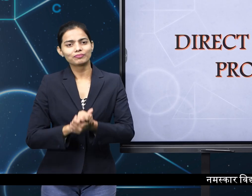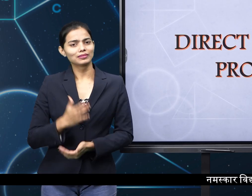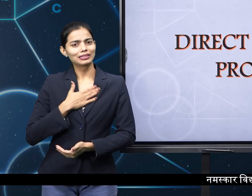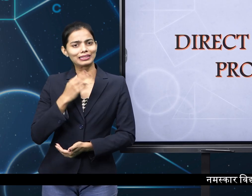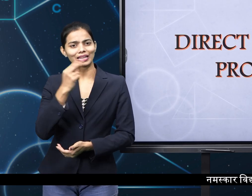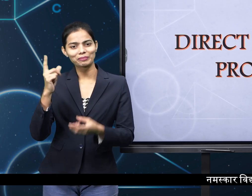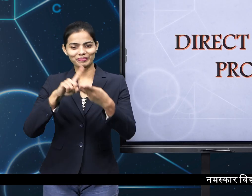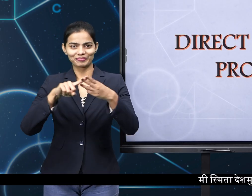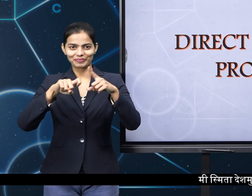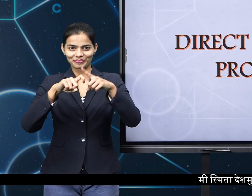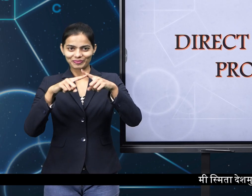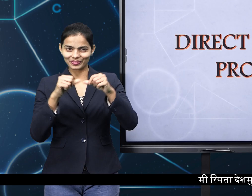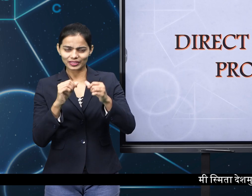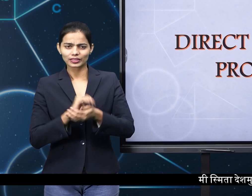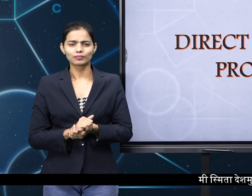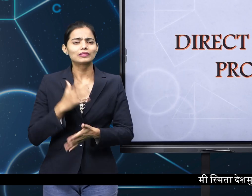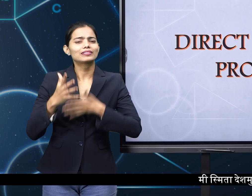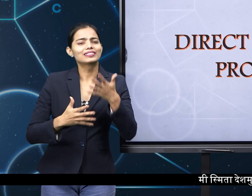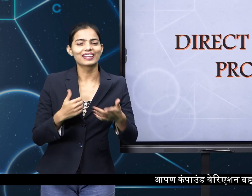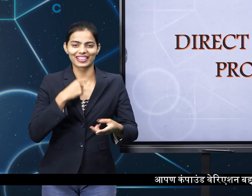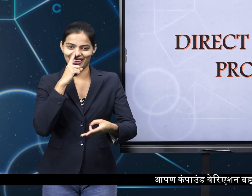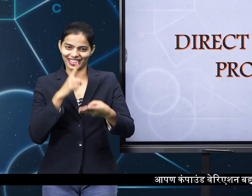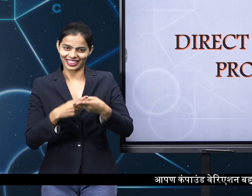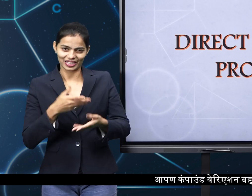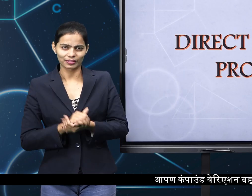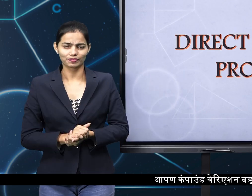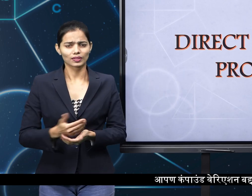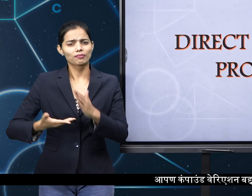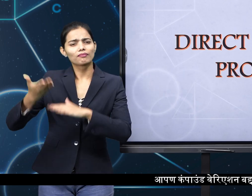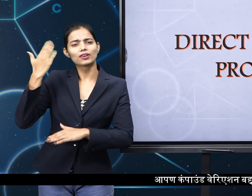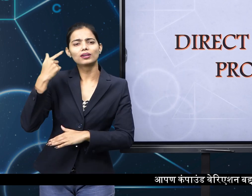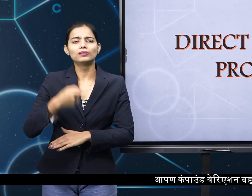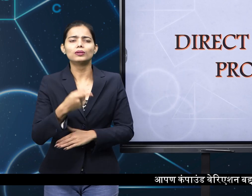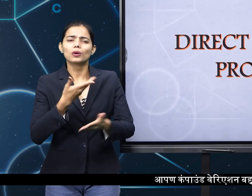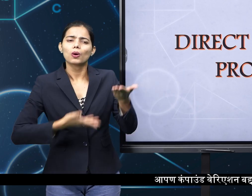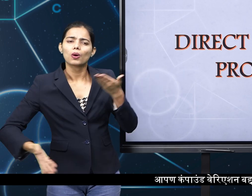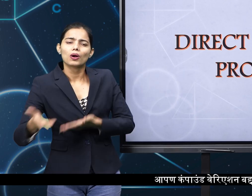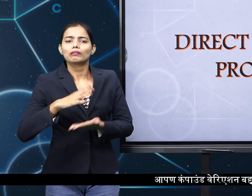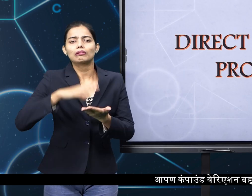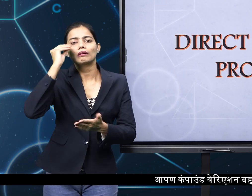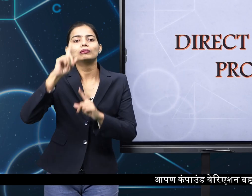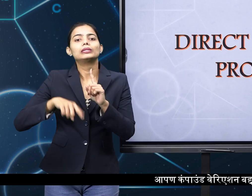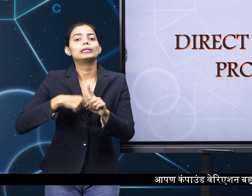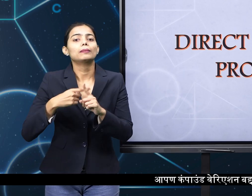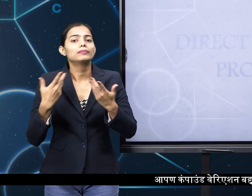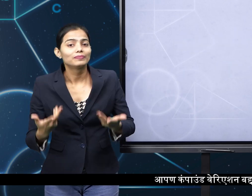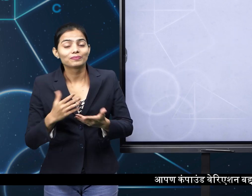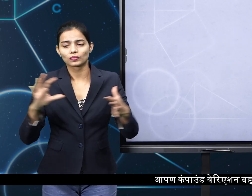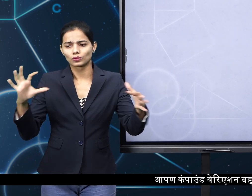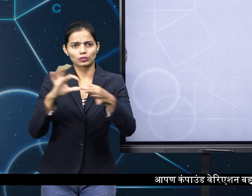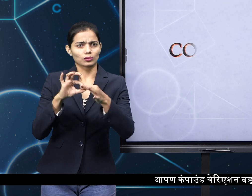नमस्कार विद्यार्थी, मी स्मिता देशमुख आहे. आपण कंपाऊंड व्हेरिएशनबद्दल जाणून घेण्यापूर्वी